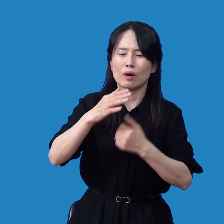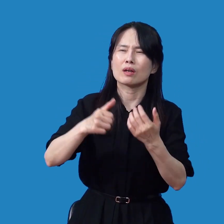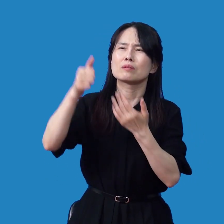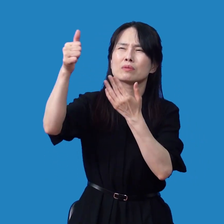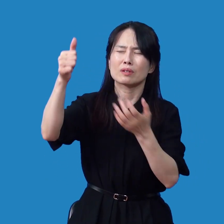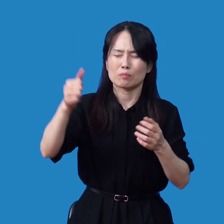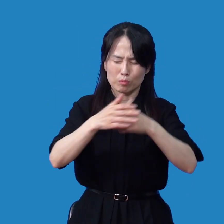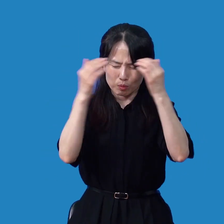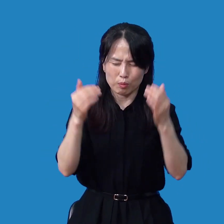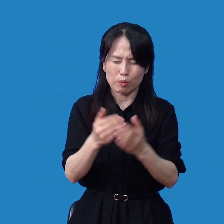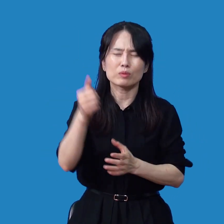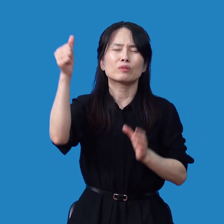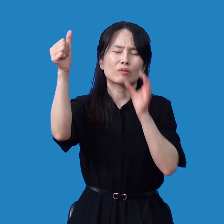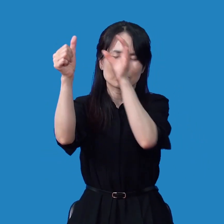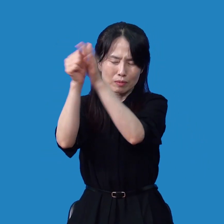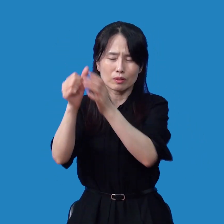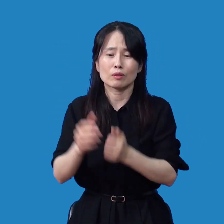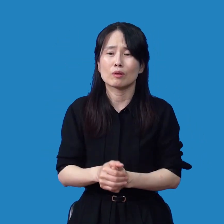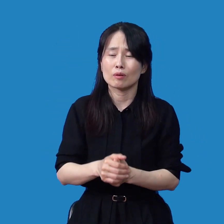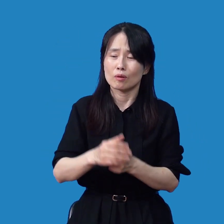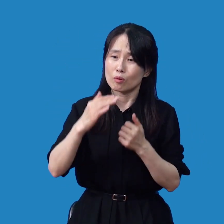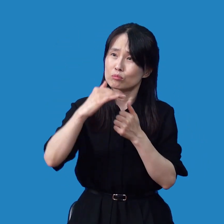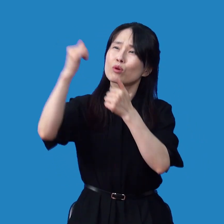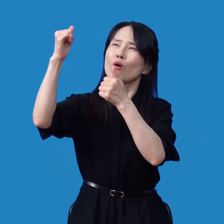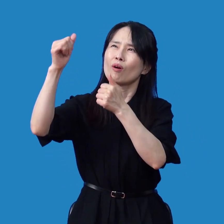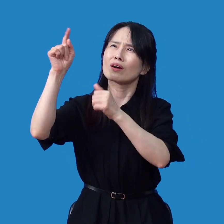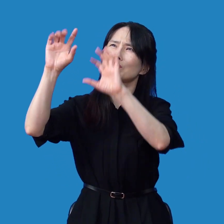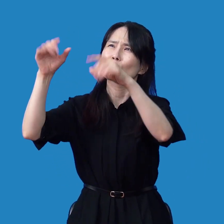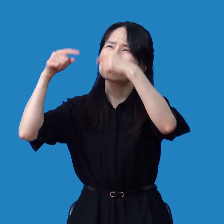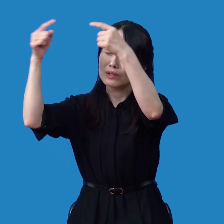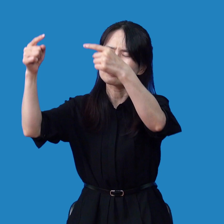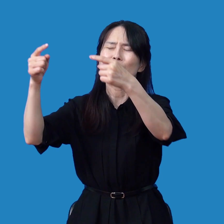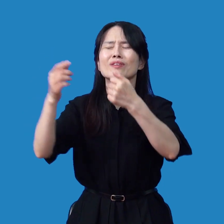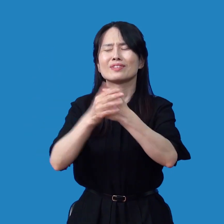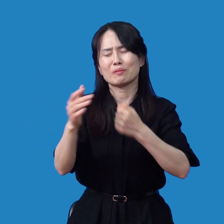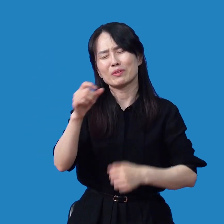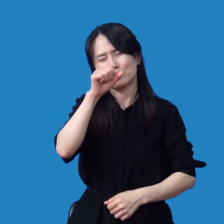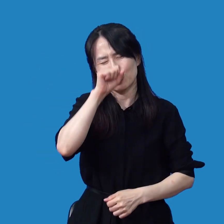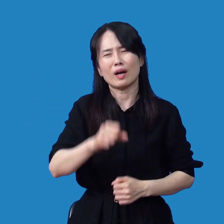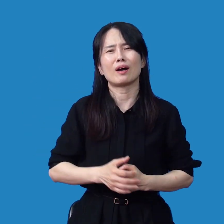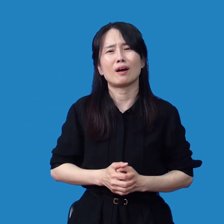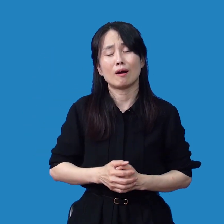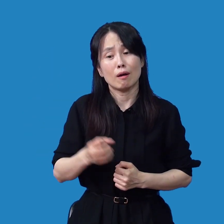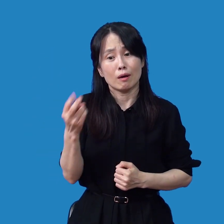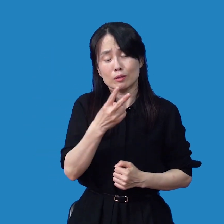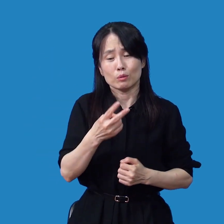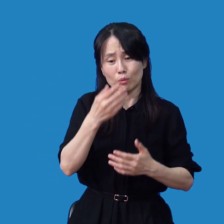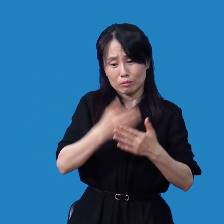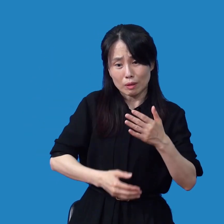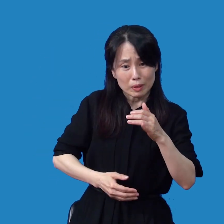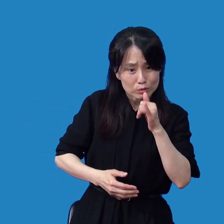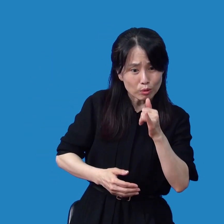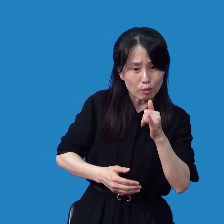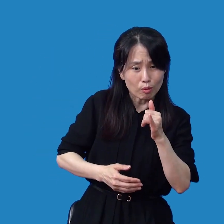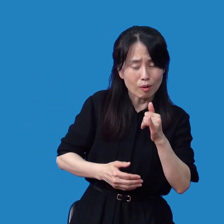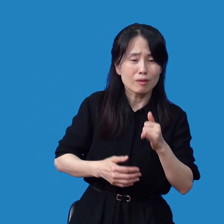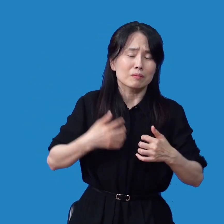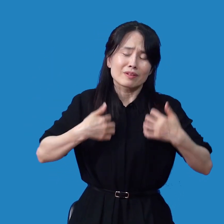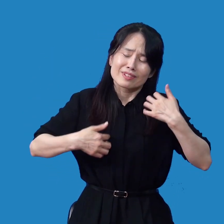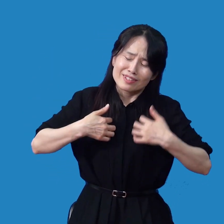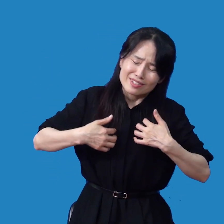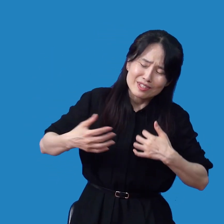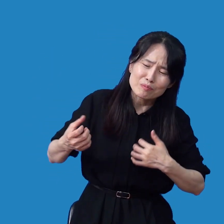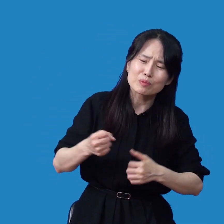않습니까? 불러가시면 천국 갈 것이니까 좋고, 또 그냥 남겨두시면